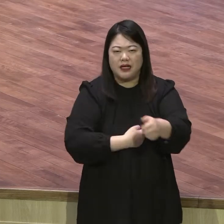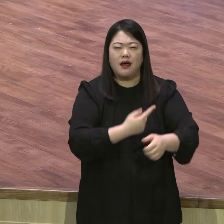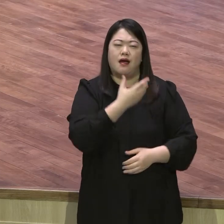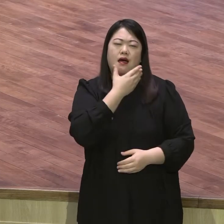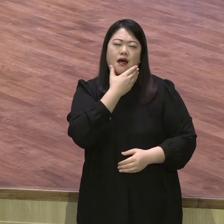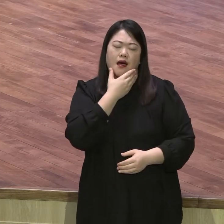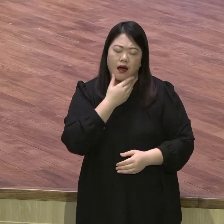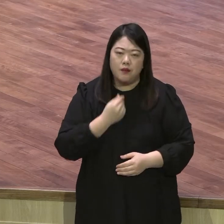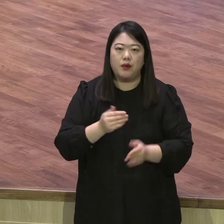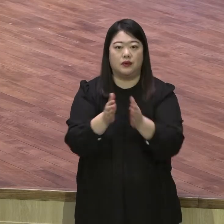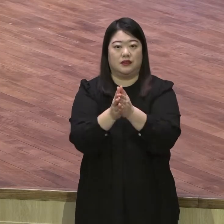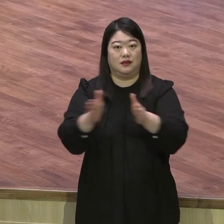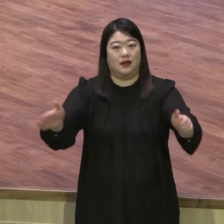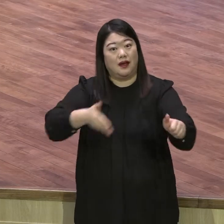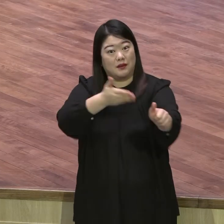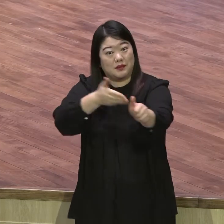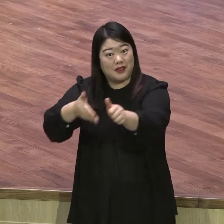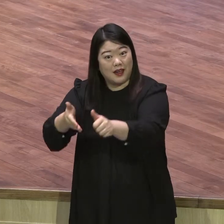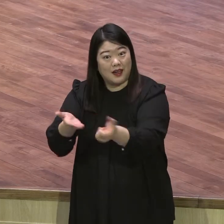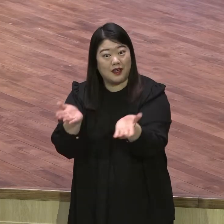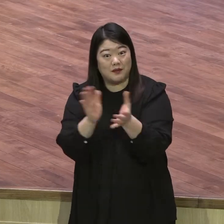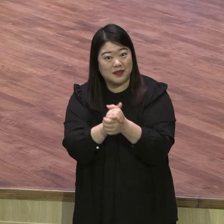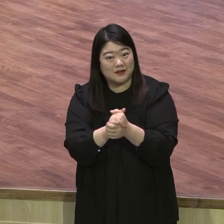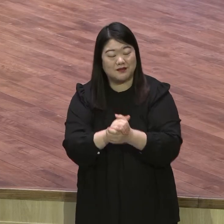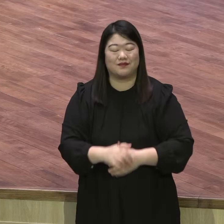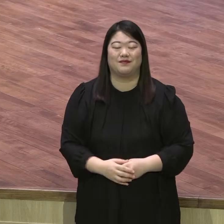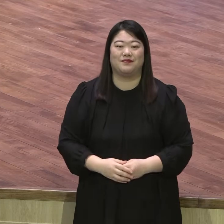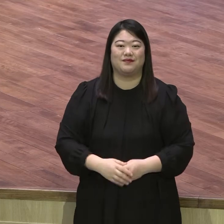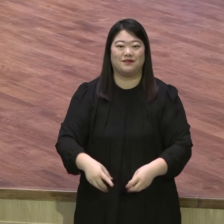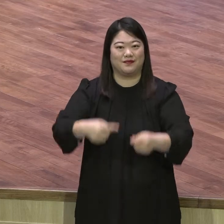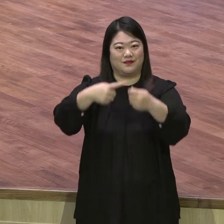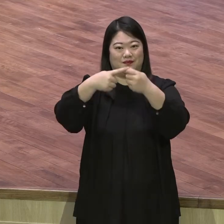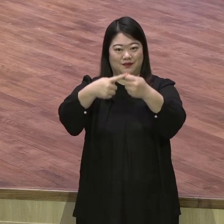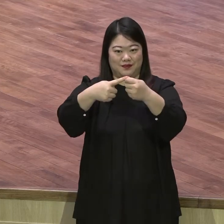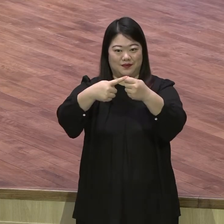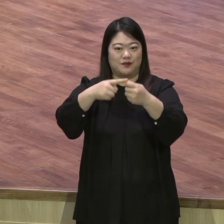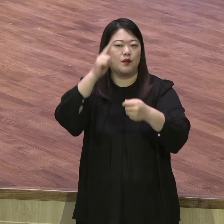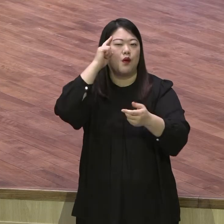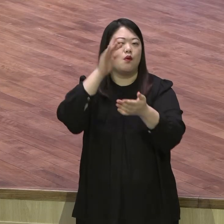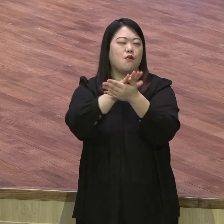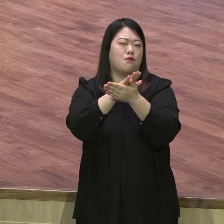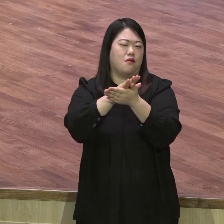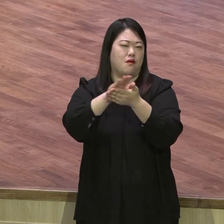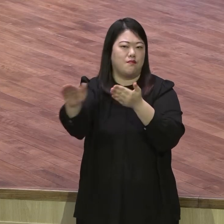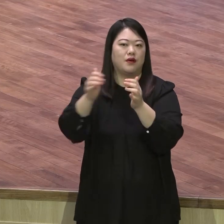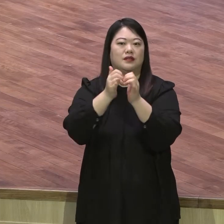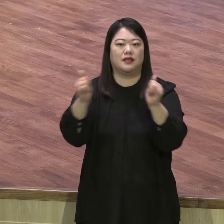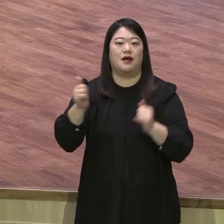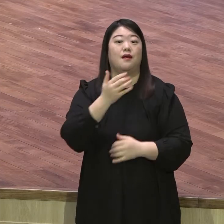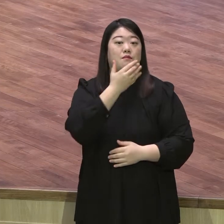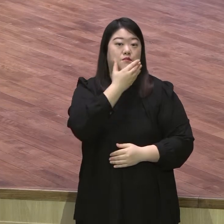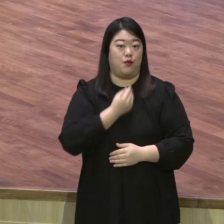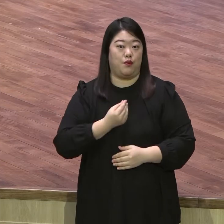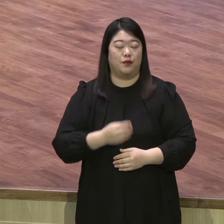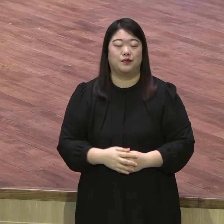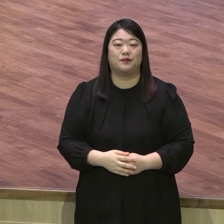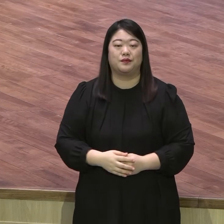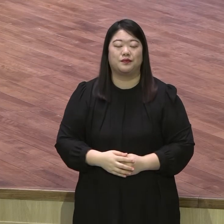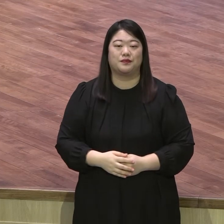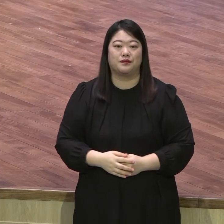속으로 들어가시기를 주님의 이름으로 축복합니다. 그럼 첫째로 화평하게 하는 자의 복이,